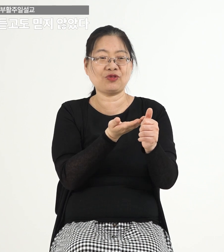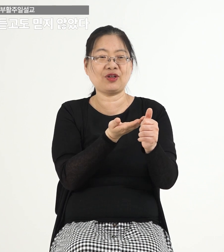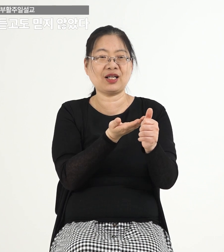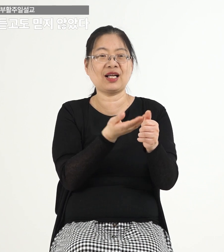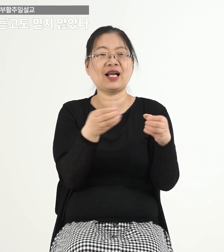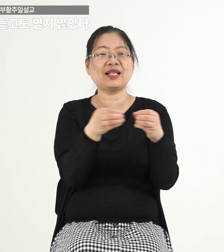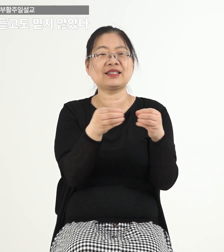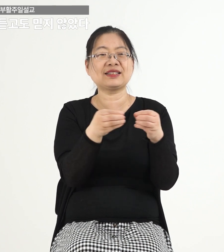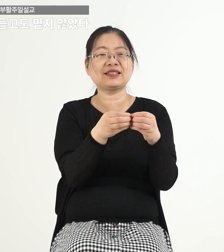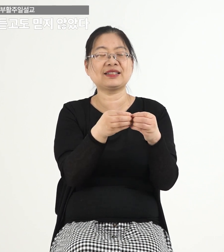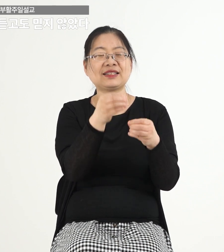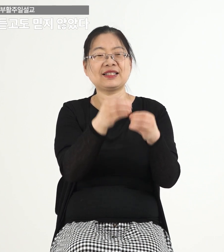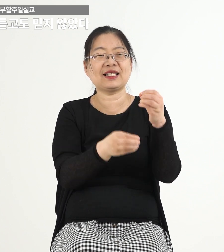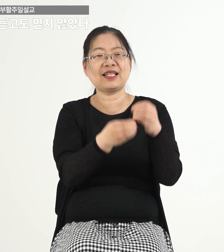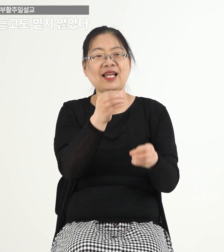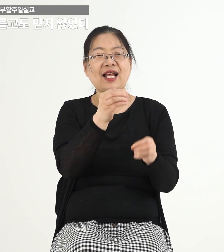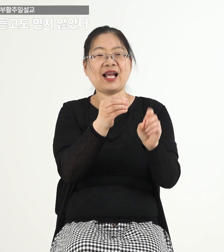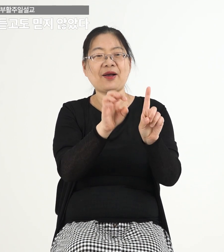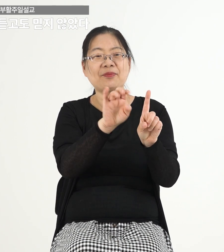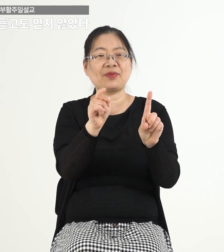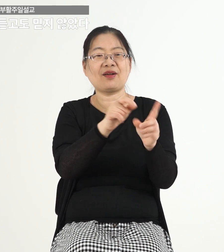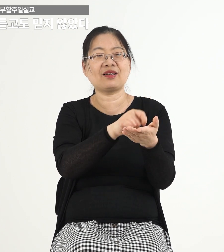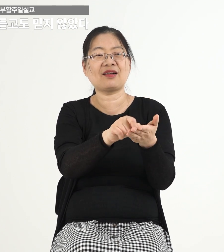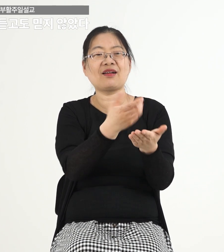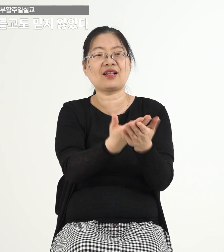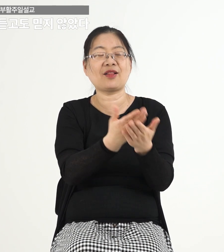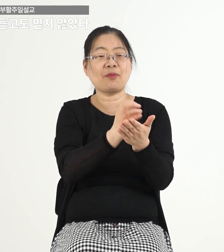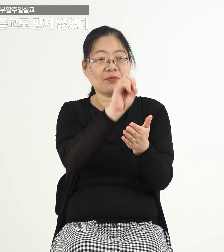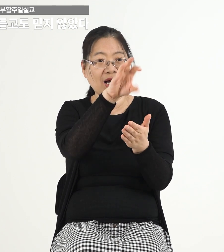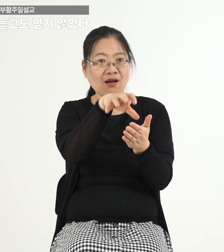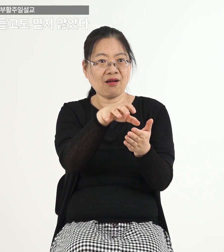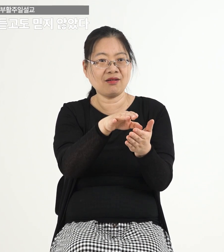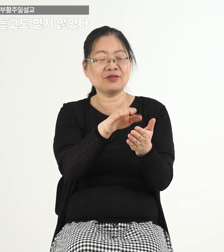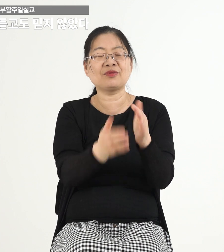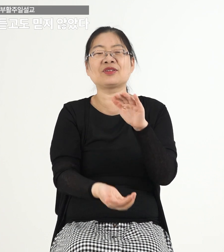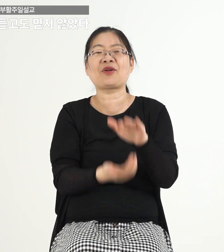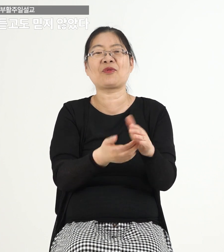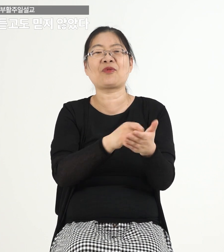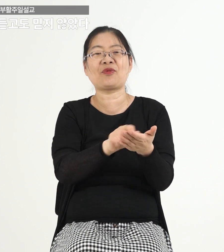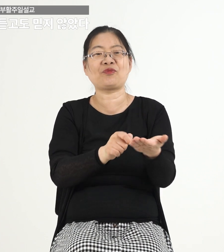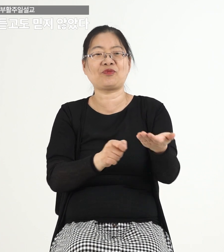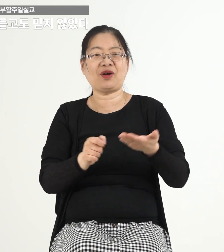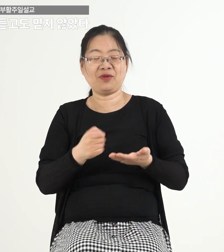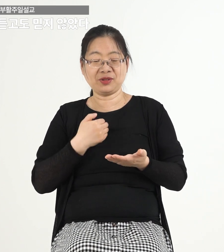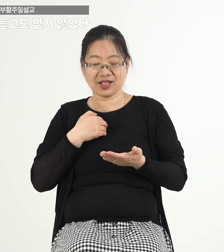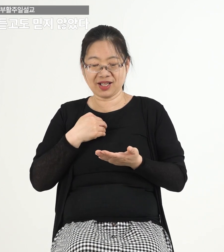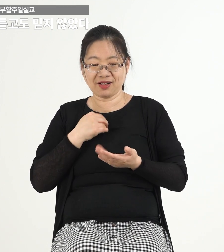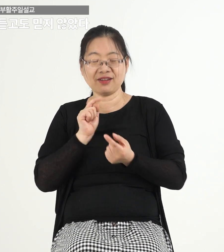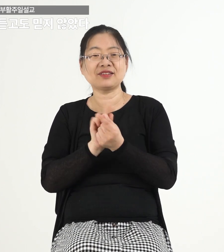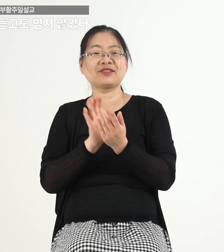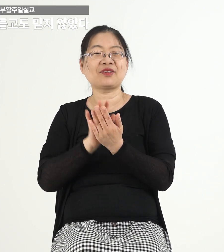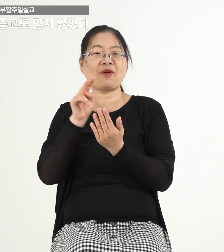편 써봐. 기가 막히겠습니다. 제가 그걸 실제 읽어봤어요.